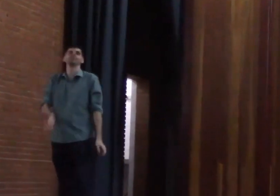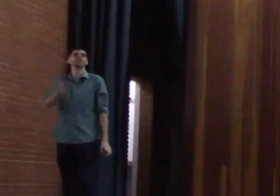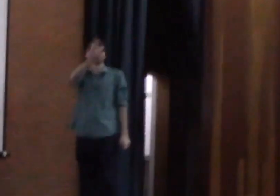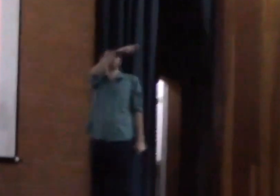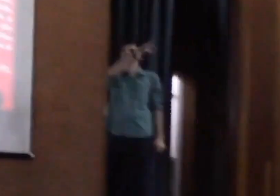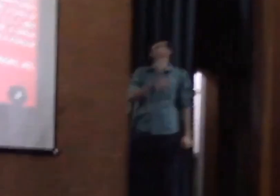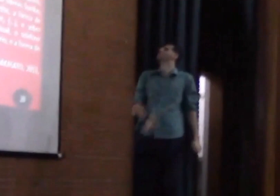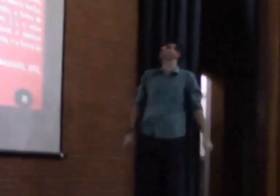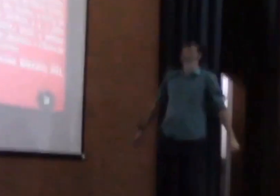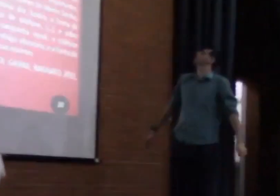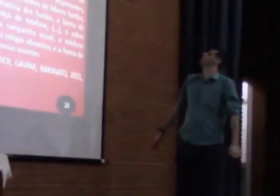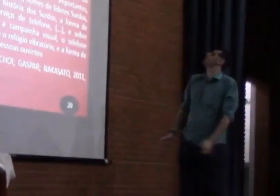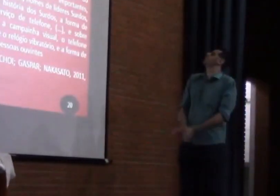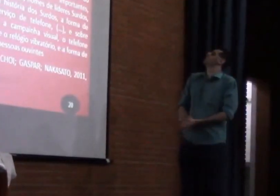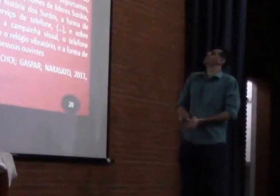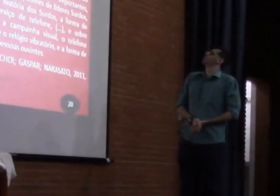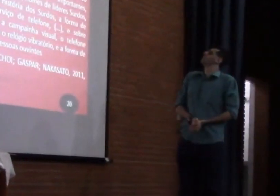bem claro. Próximo slide.